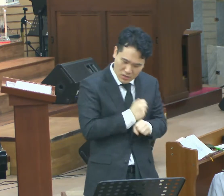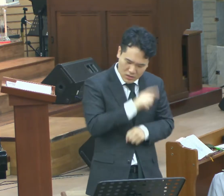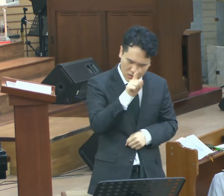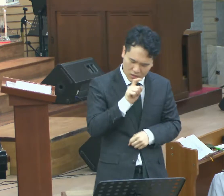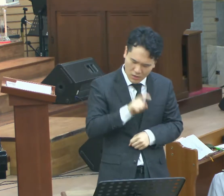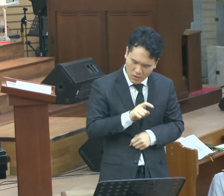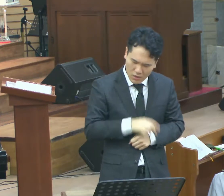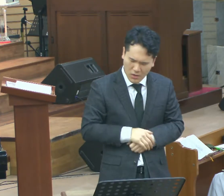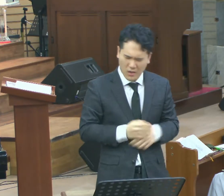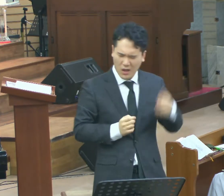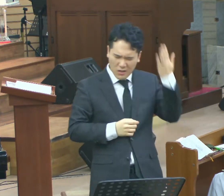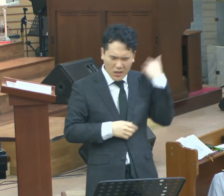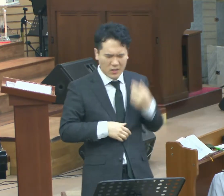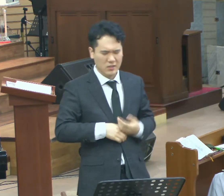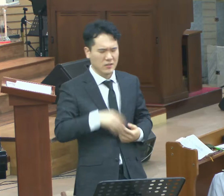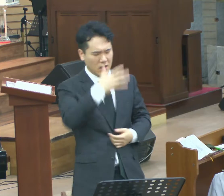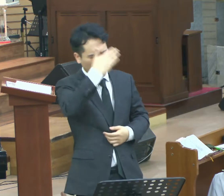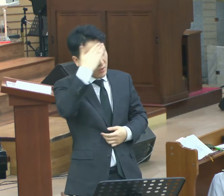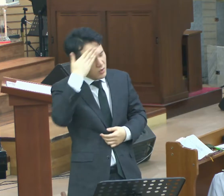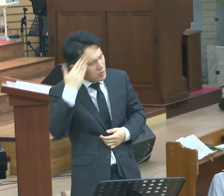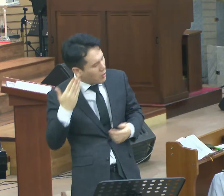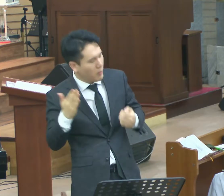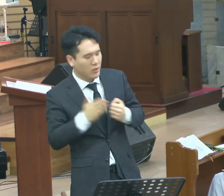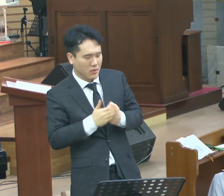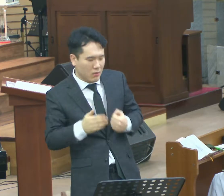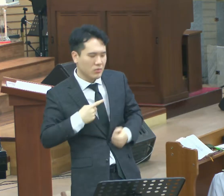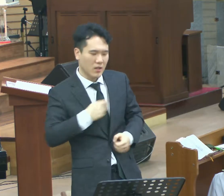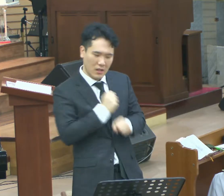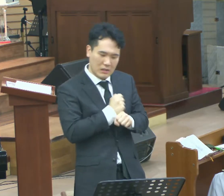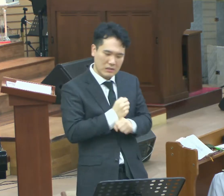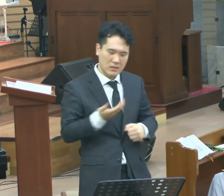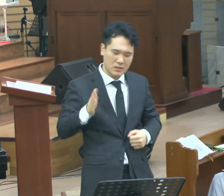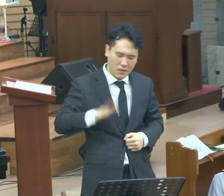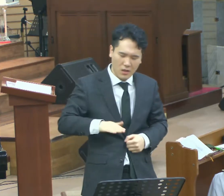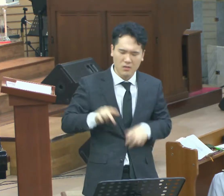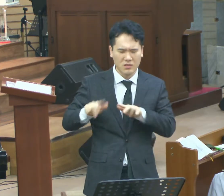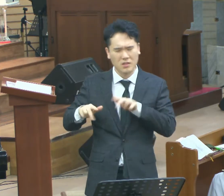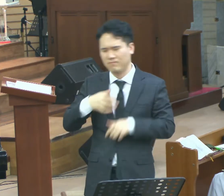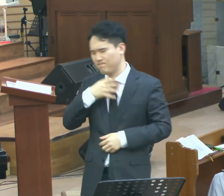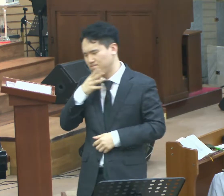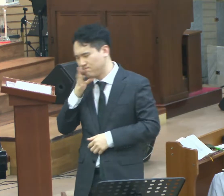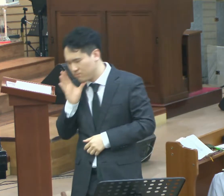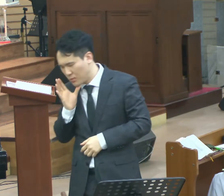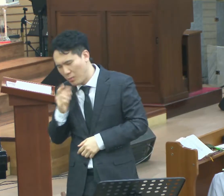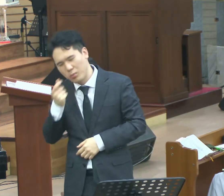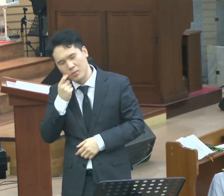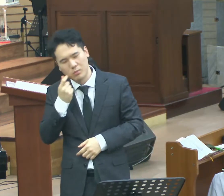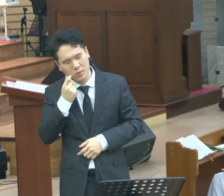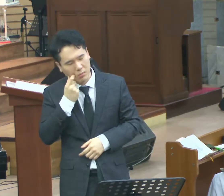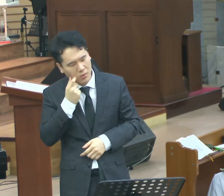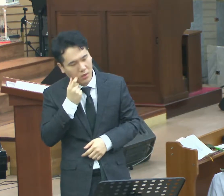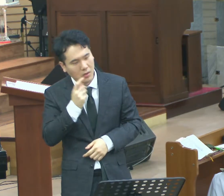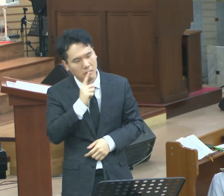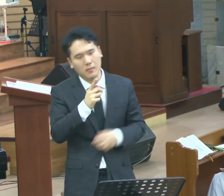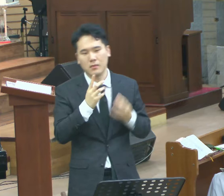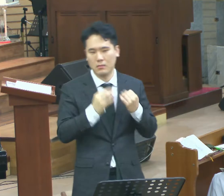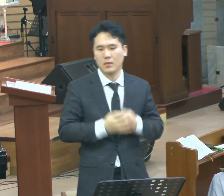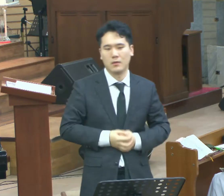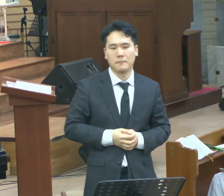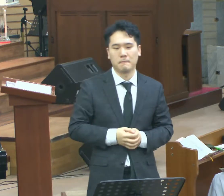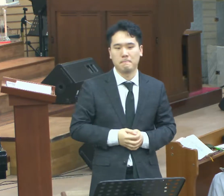하라면 못해. 이제 그렇게 얘기하는 거예요. 60대 중반에 탁구를 열심히 치신 목사님이